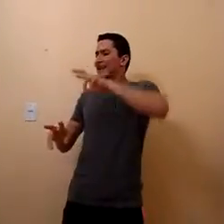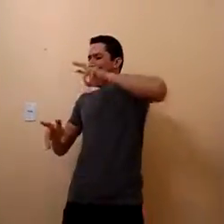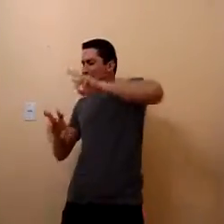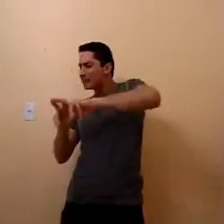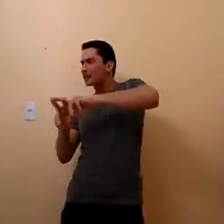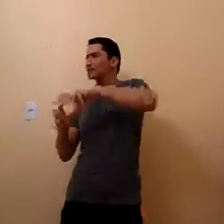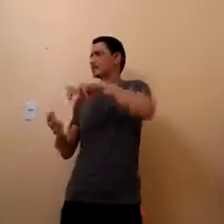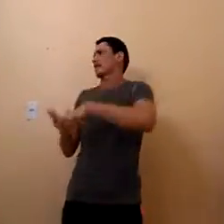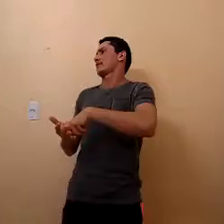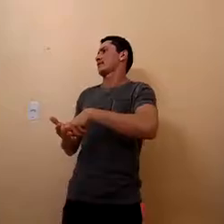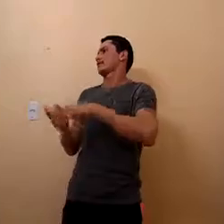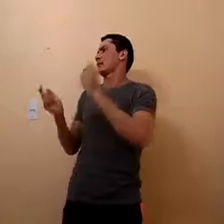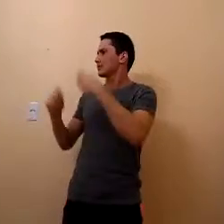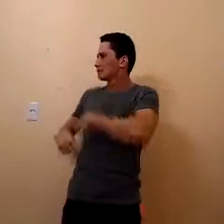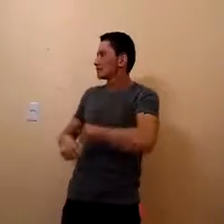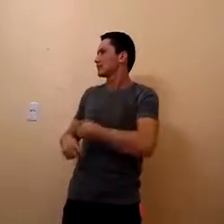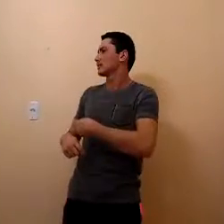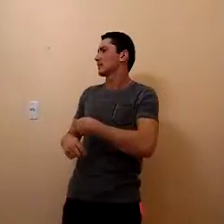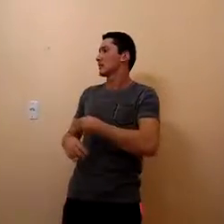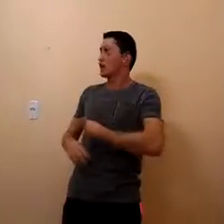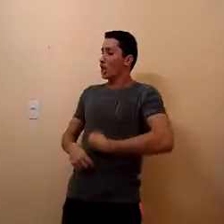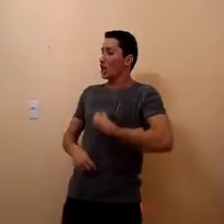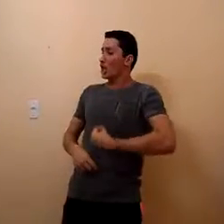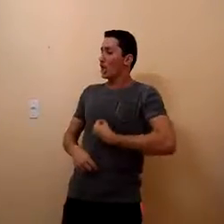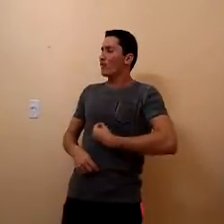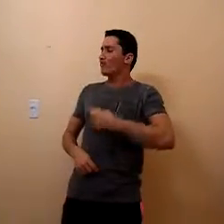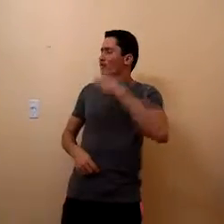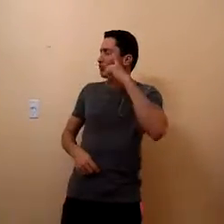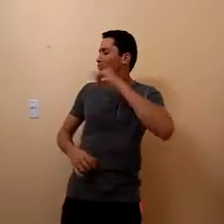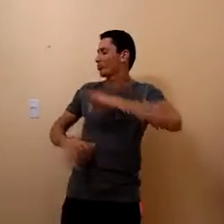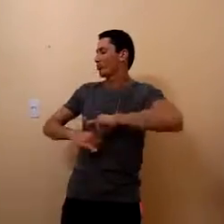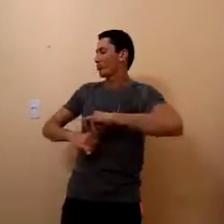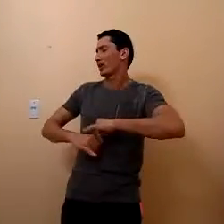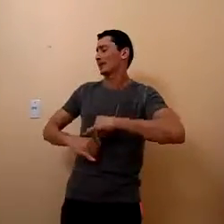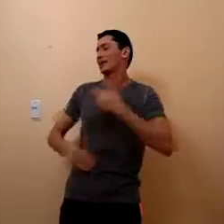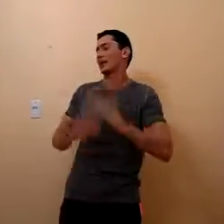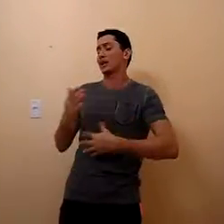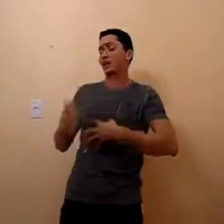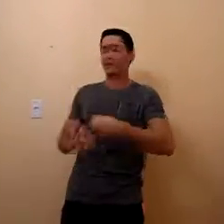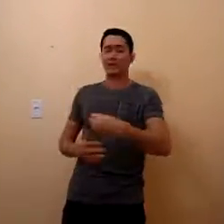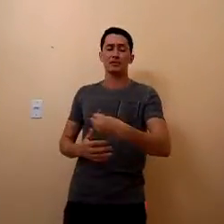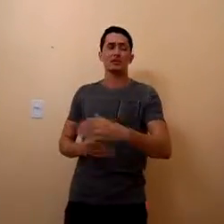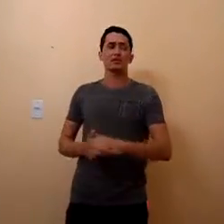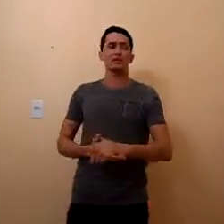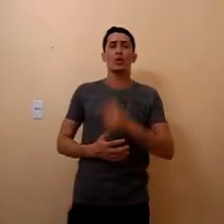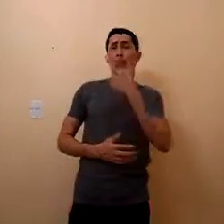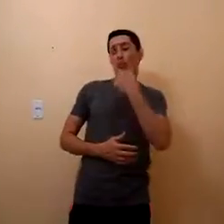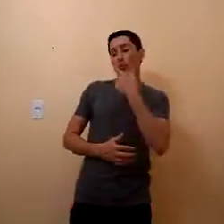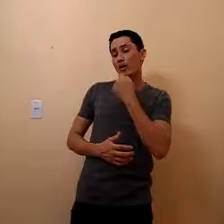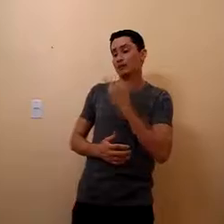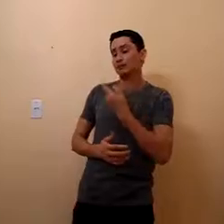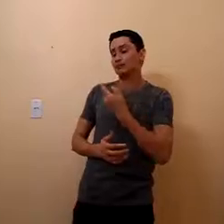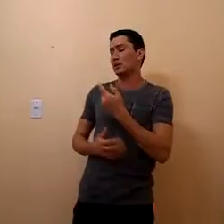só isso, porque eu vivo caçador diariamente. Tem nada que paga para a gente que